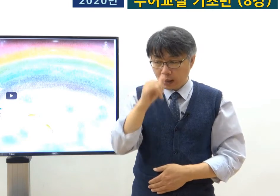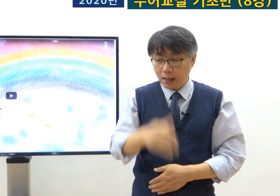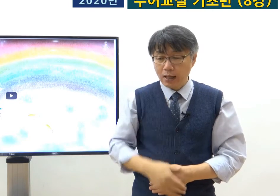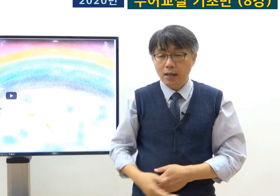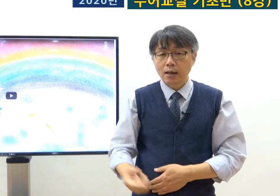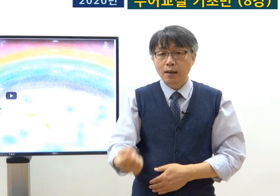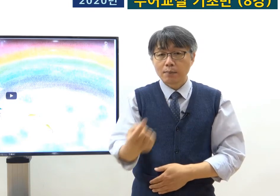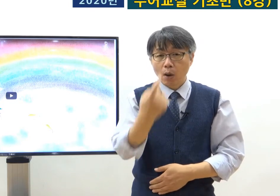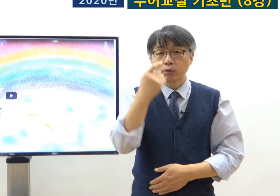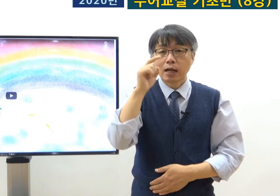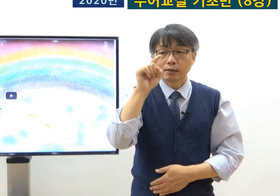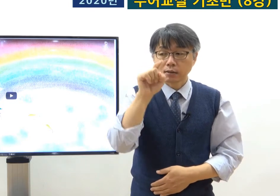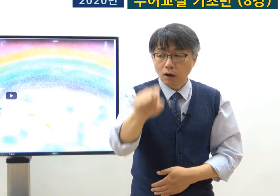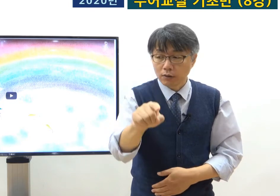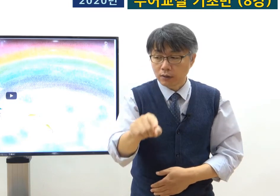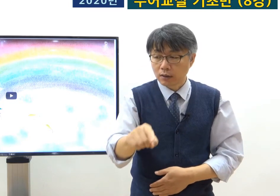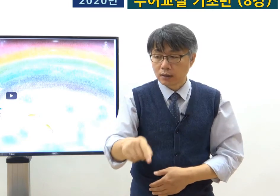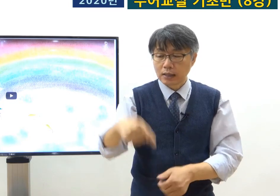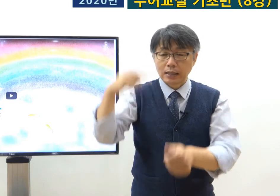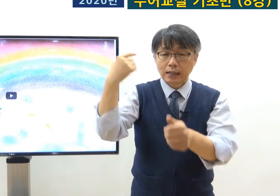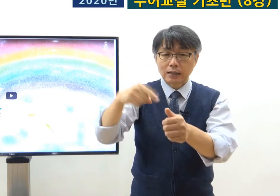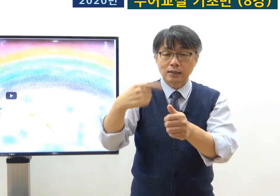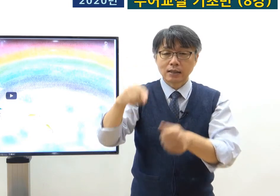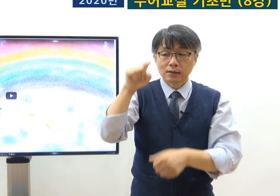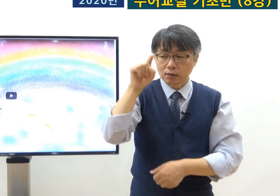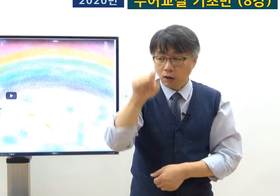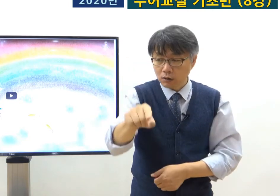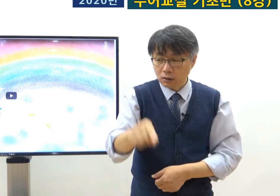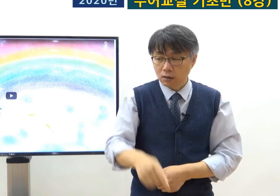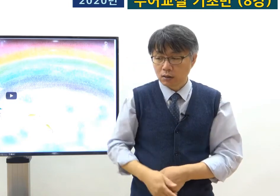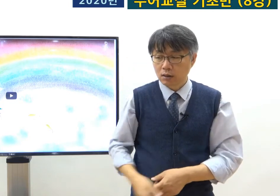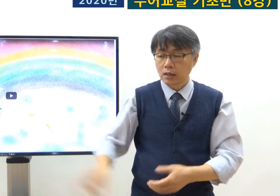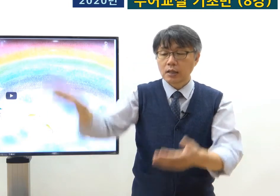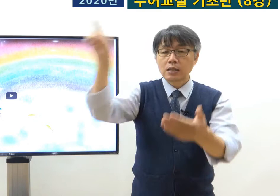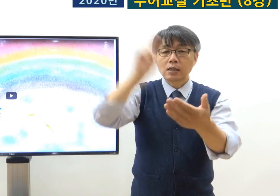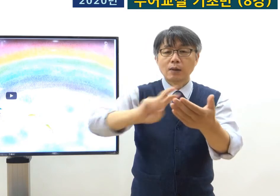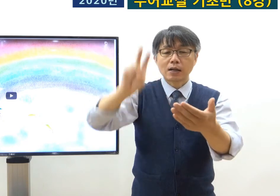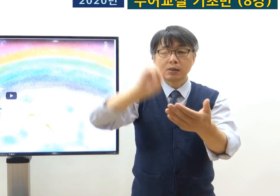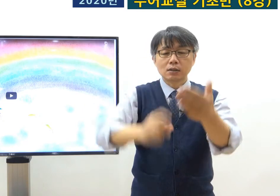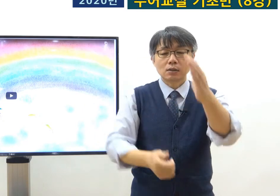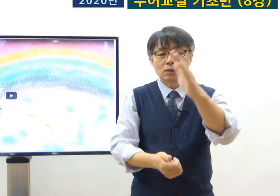있네. 배운다는 건, 가르친다는 건 희망을